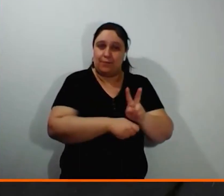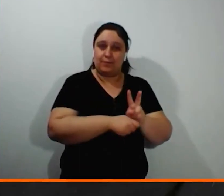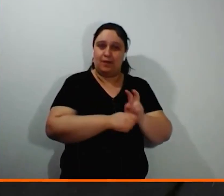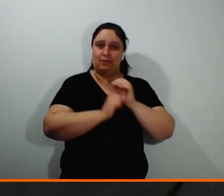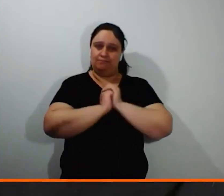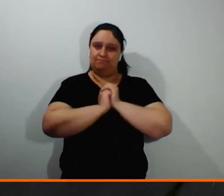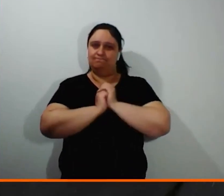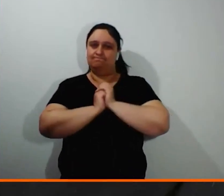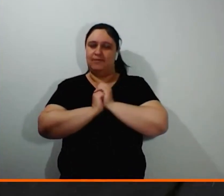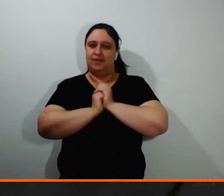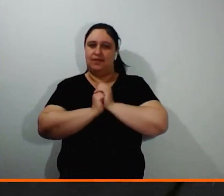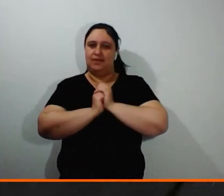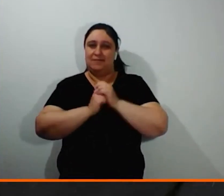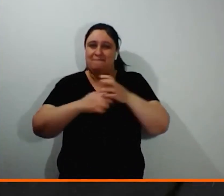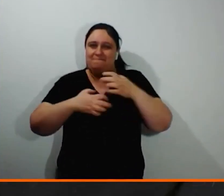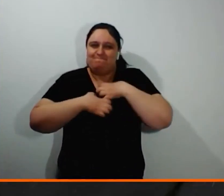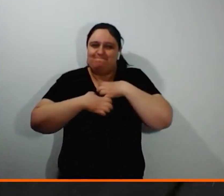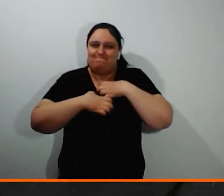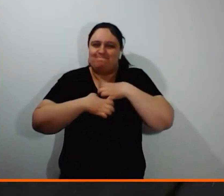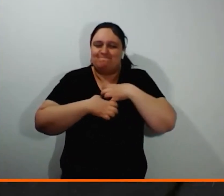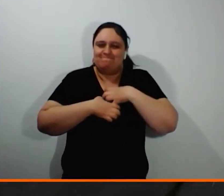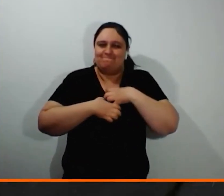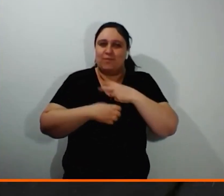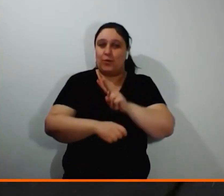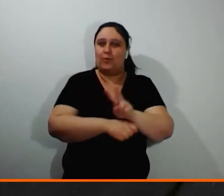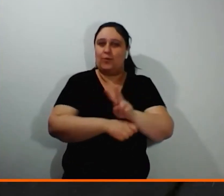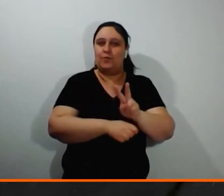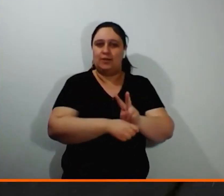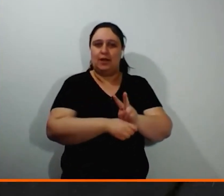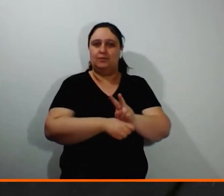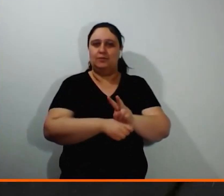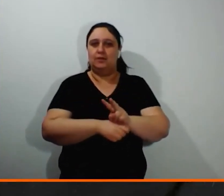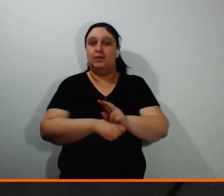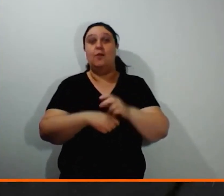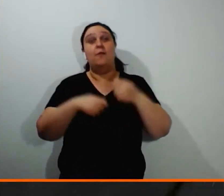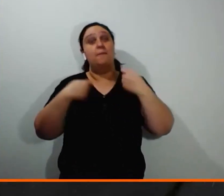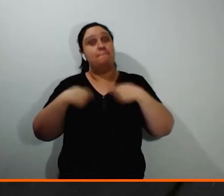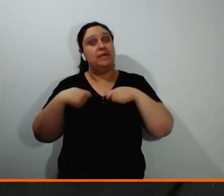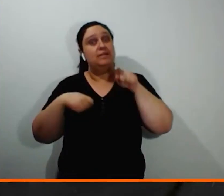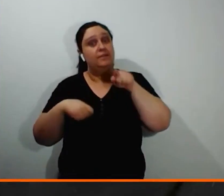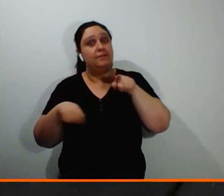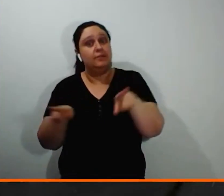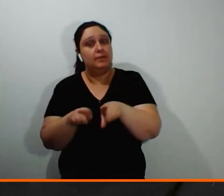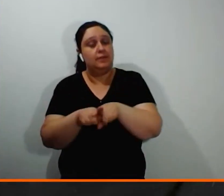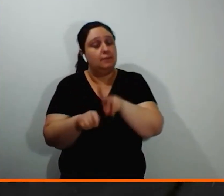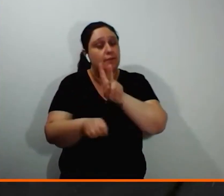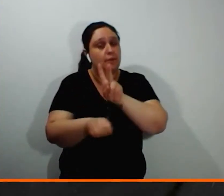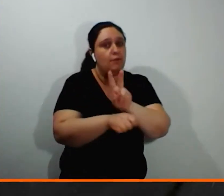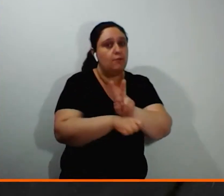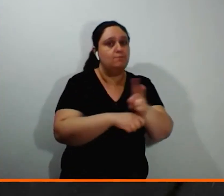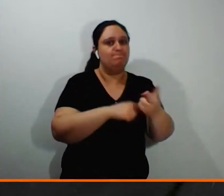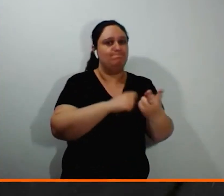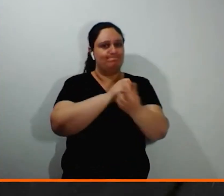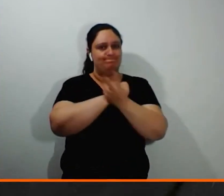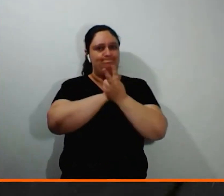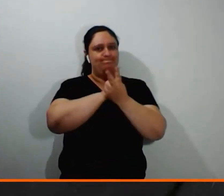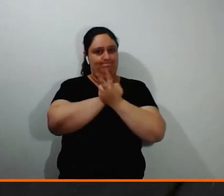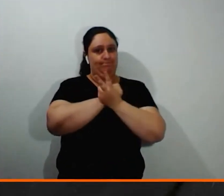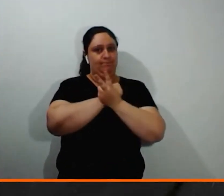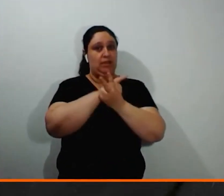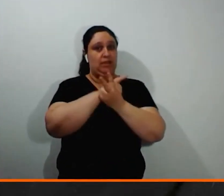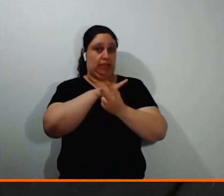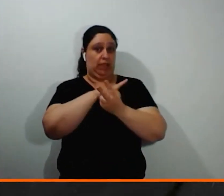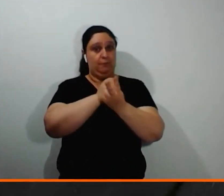sente cuidado, agora é sua vez cuidar de outros. Amém? Então vamos